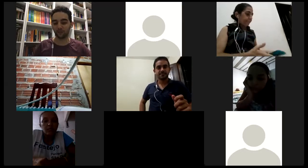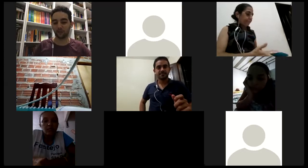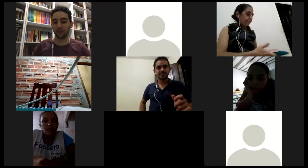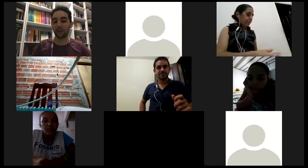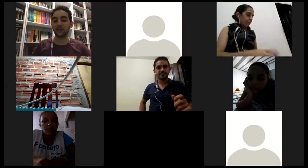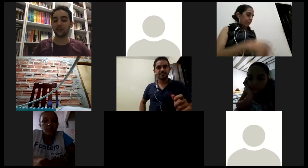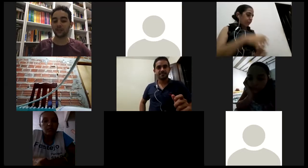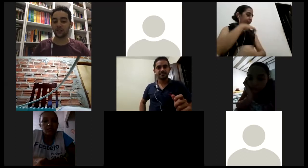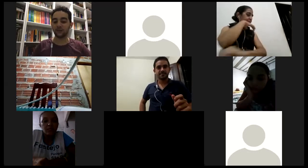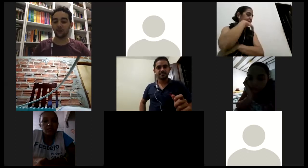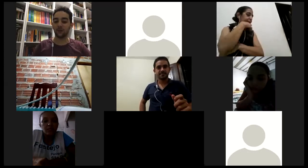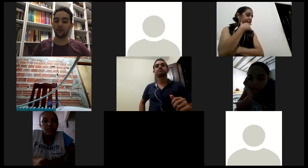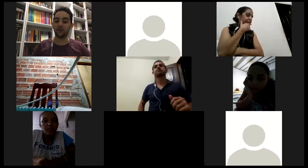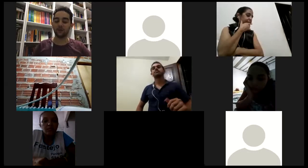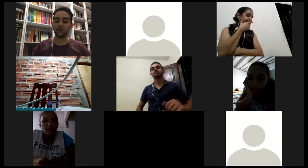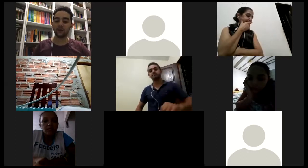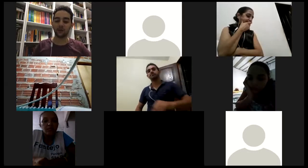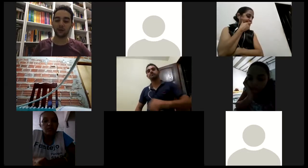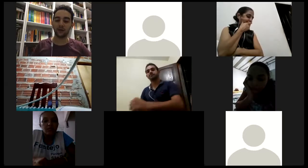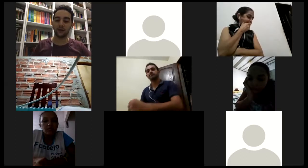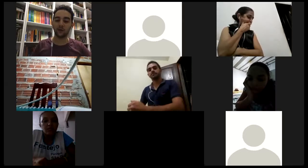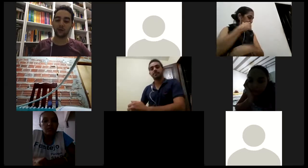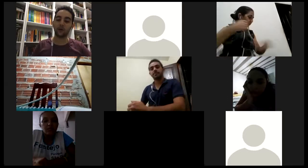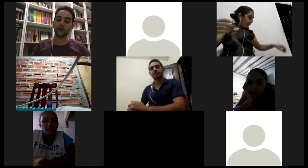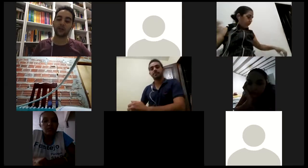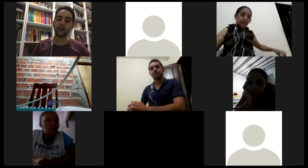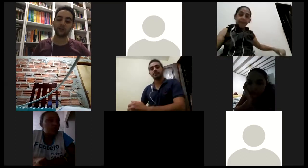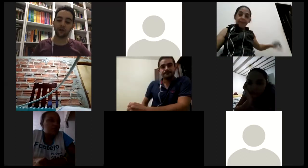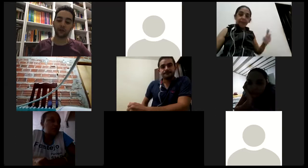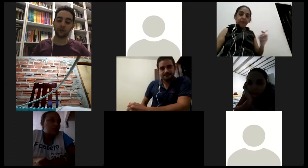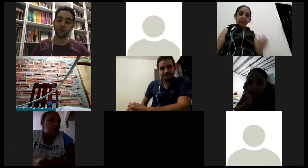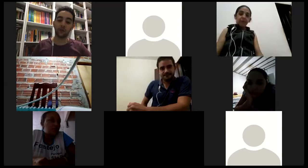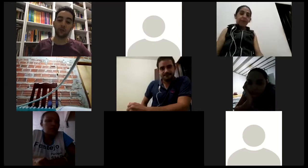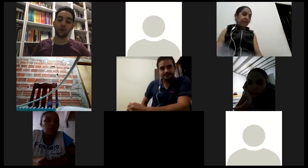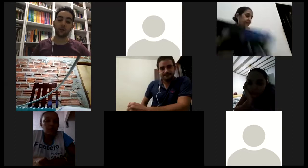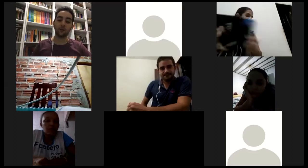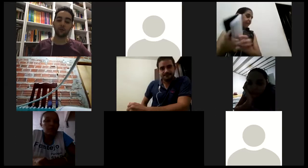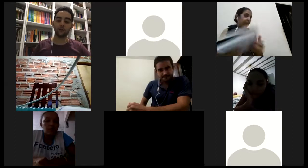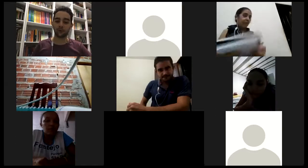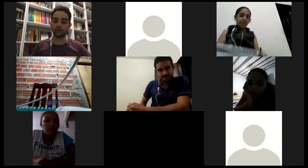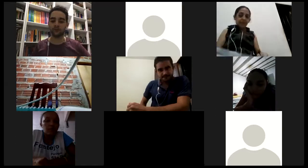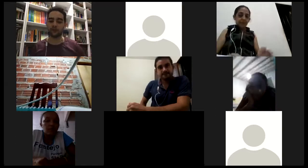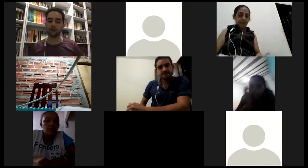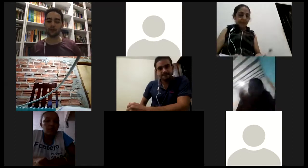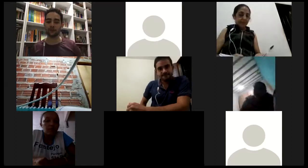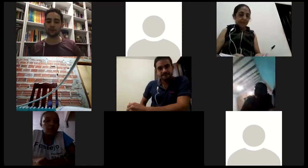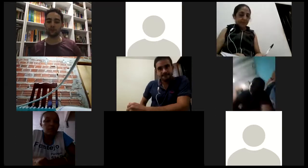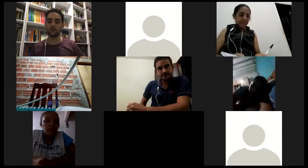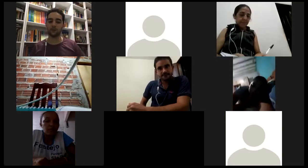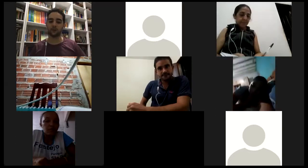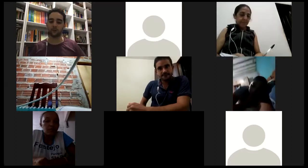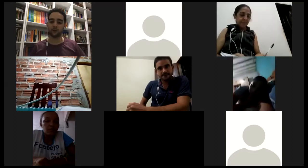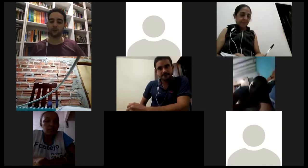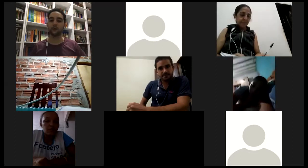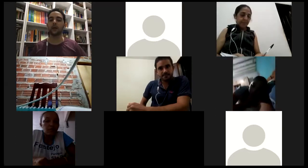futuro, que a gente tem que ver, porque primeiro vocês precisam aprender uma maior quantidade de verbos, porque quando eu for para falar sobre passado,